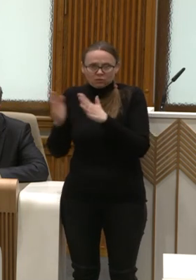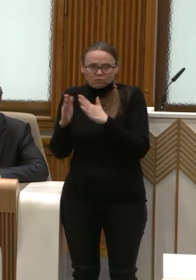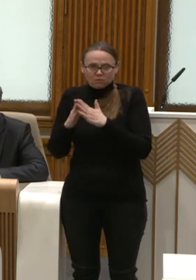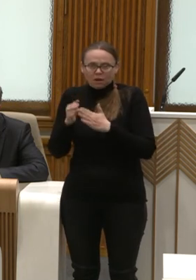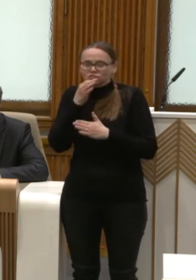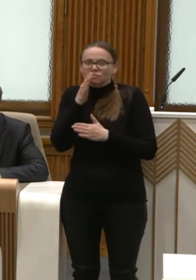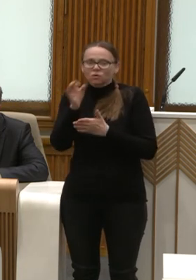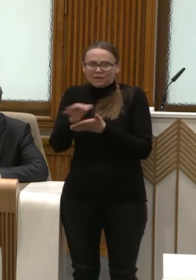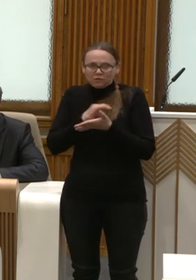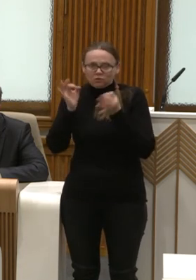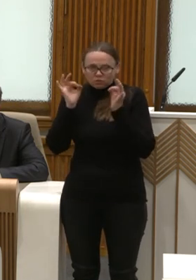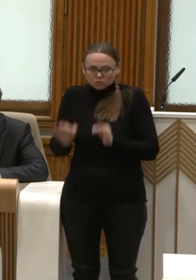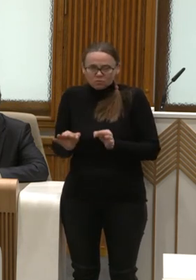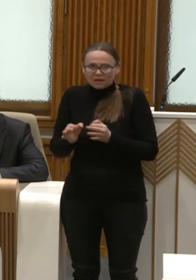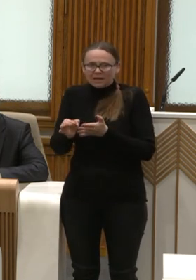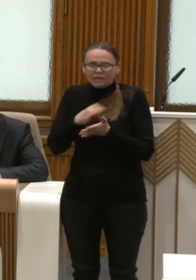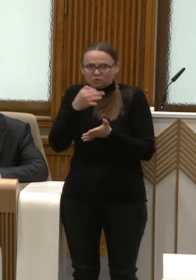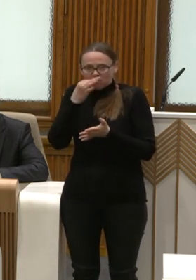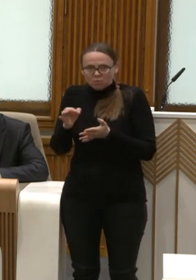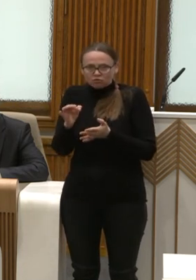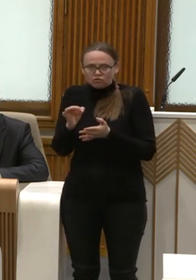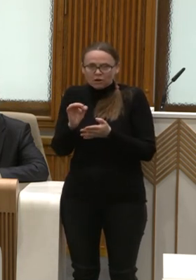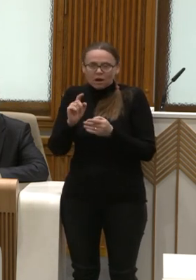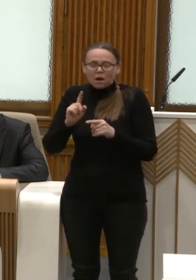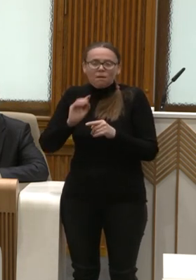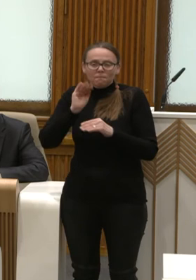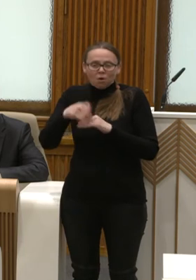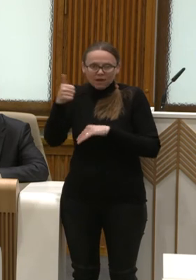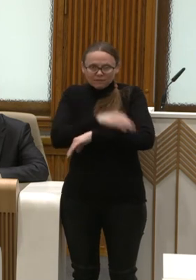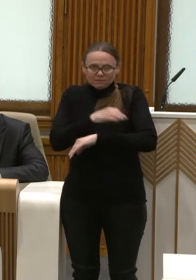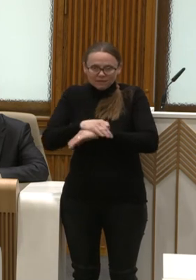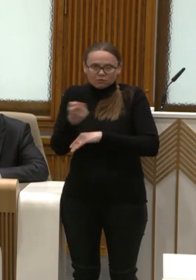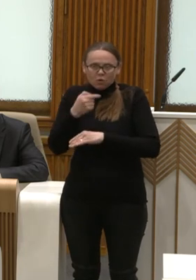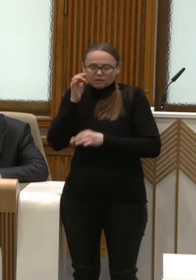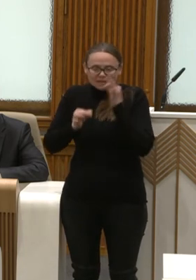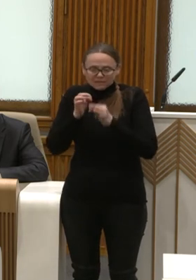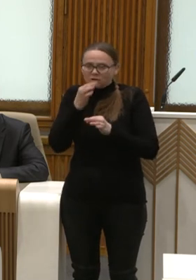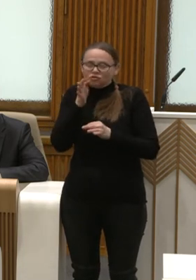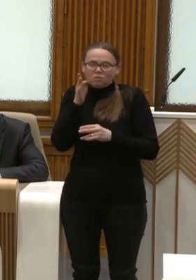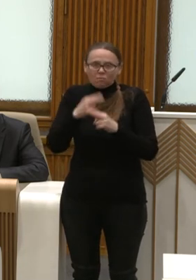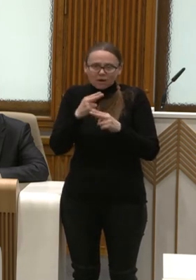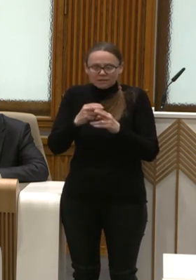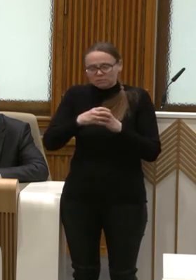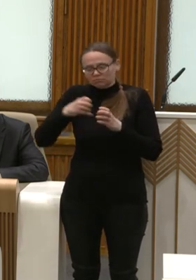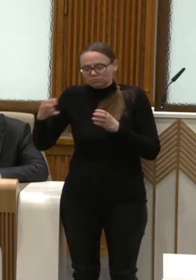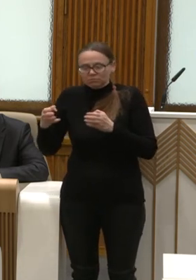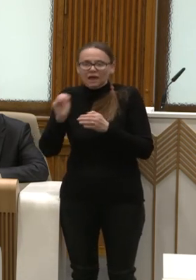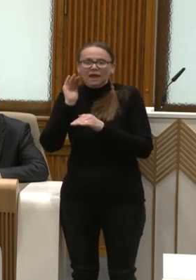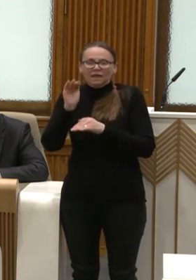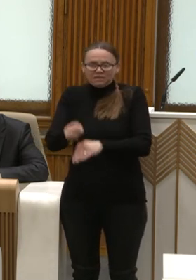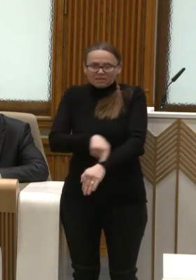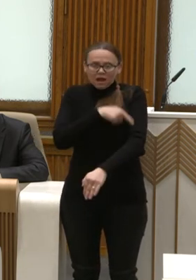bo hitro dober, hitro boljši, bo testiran po enem tednu in če bo bolezen trajala dalj časa, bomo po 14